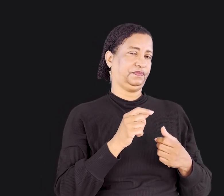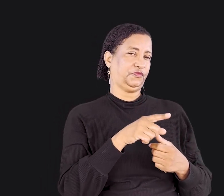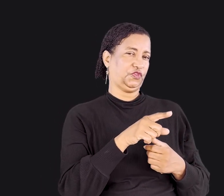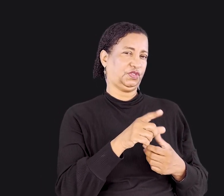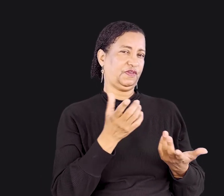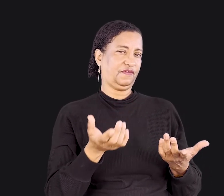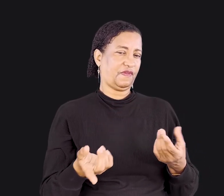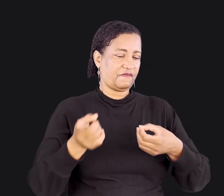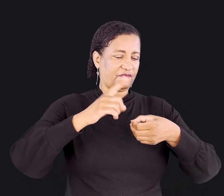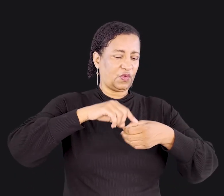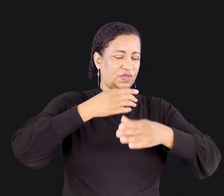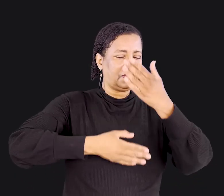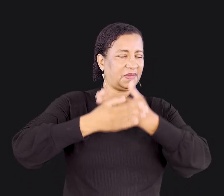se reconciliar com Deus?